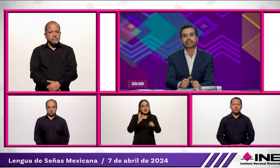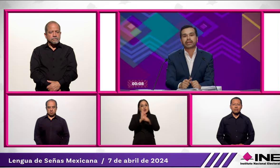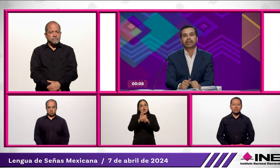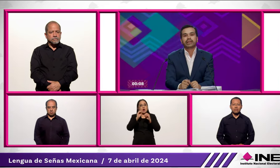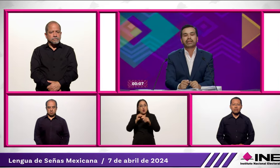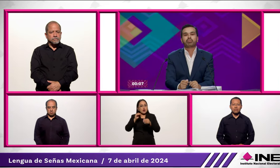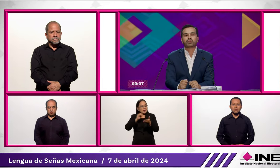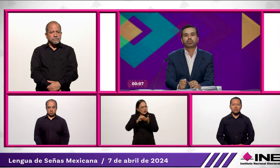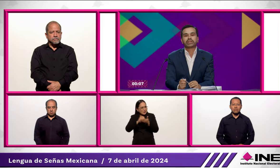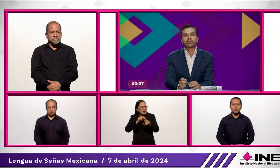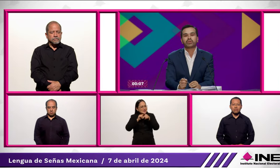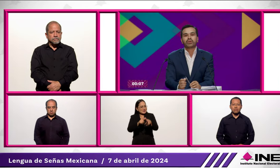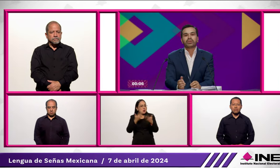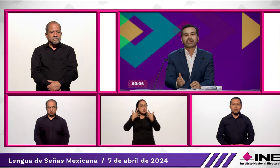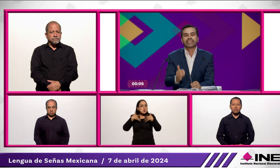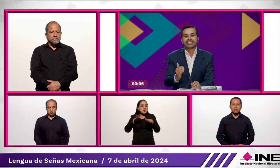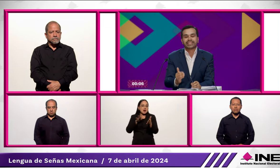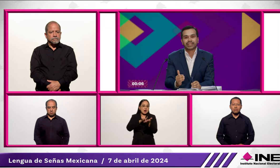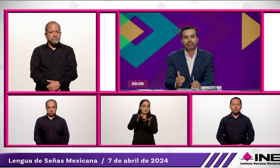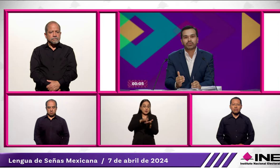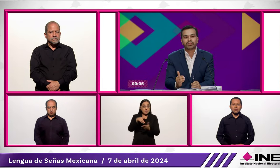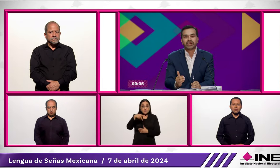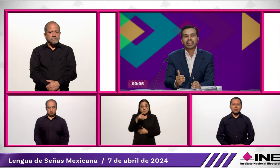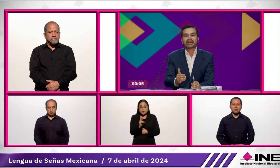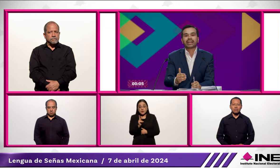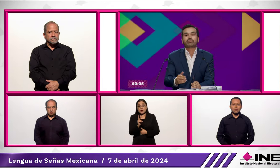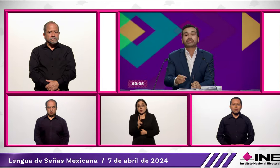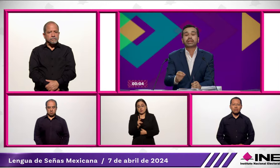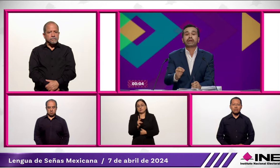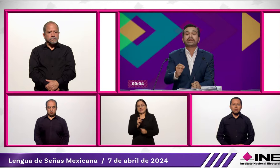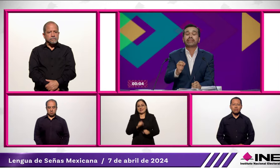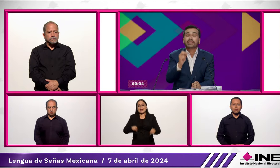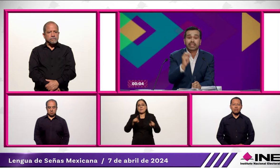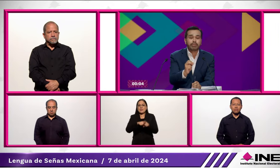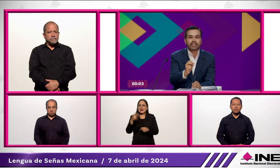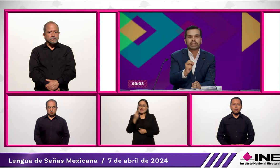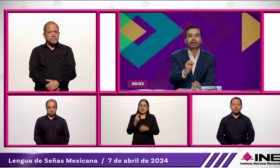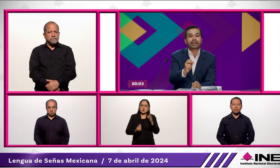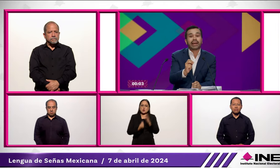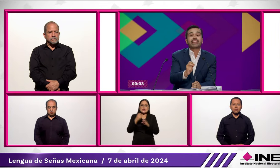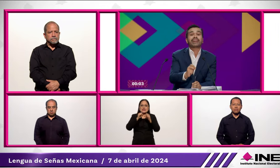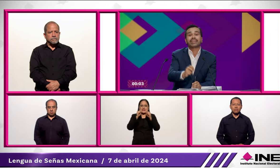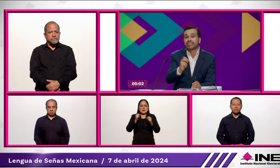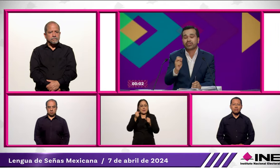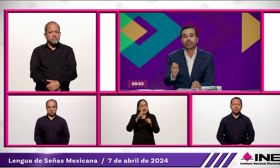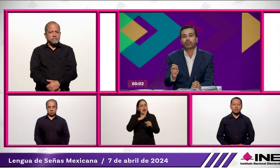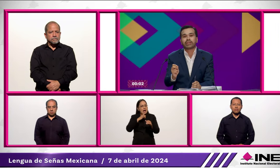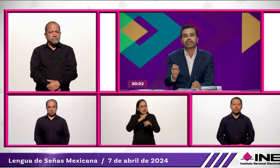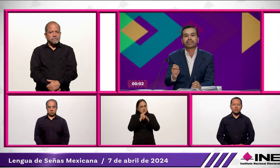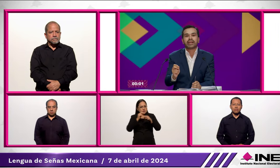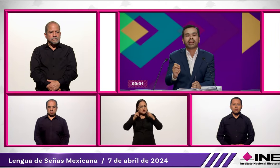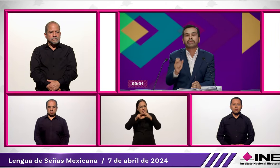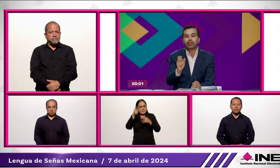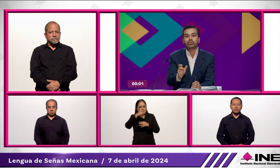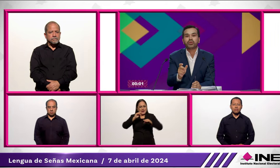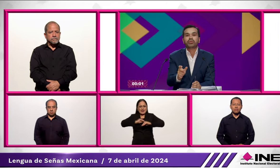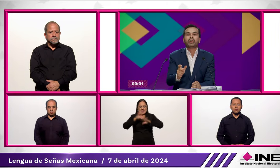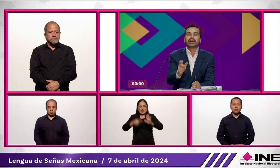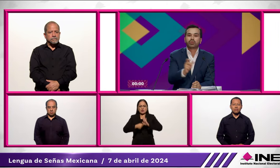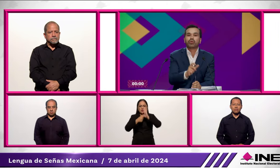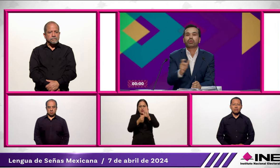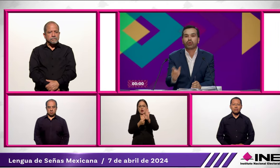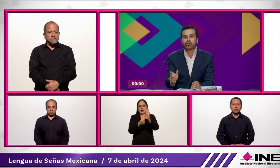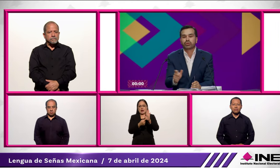su vigencia. Y por supuesto que necesitamos generar un sistema de transparencia para que haya rendición de cuentas. El